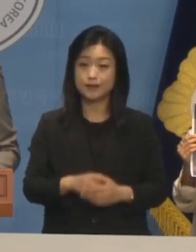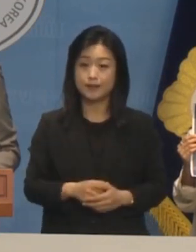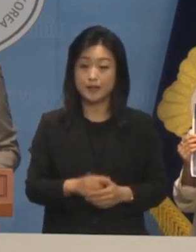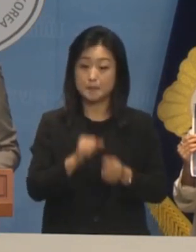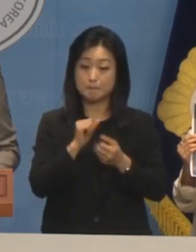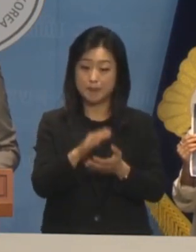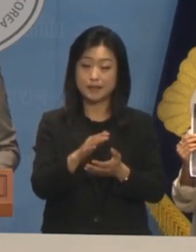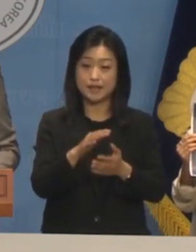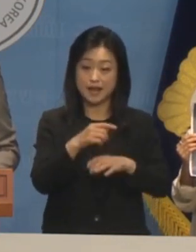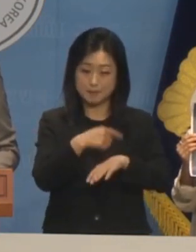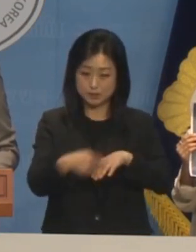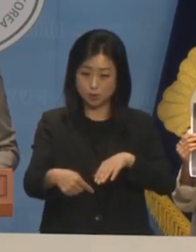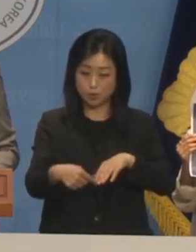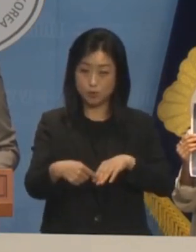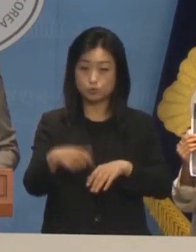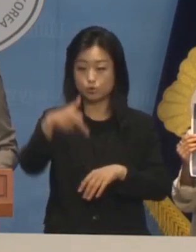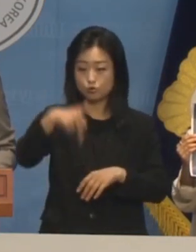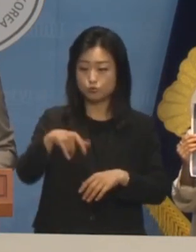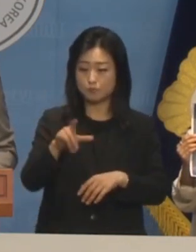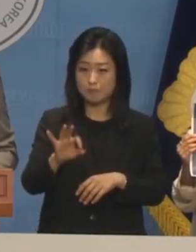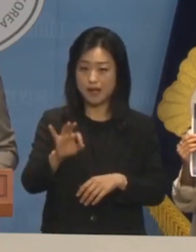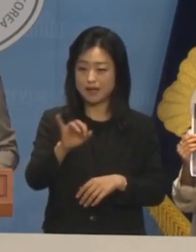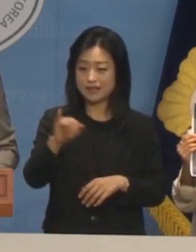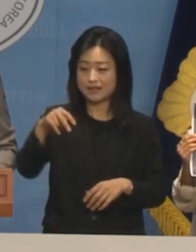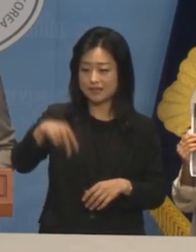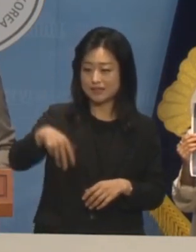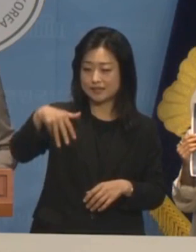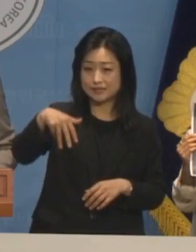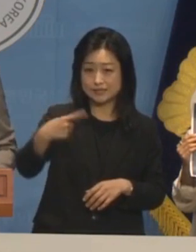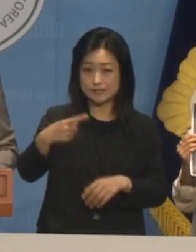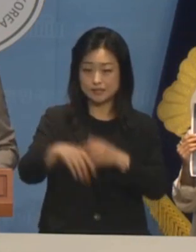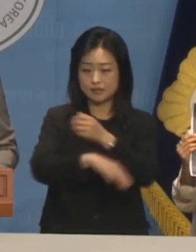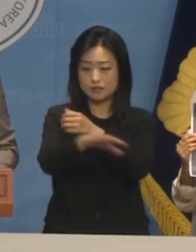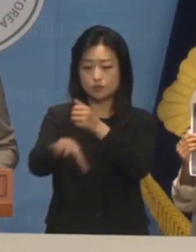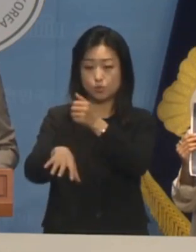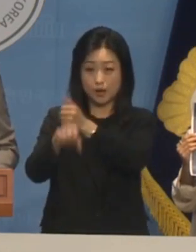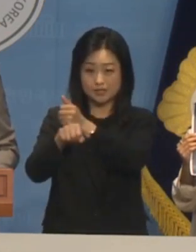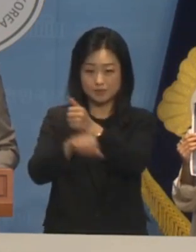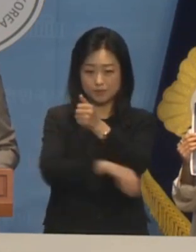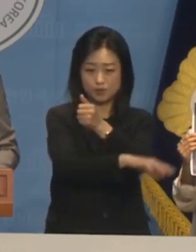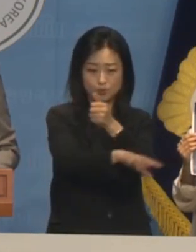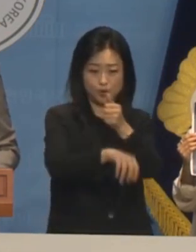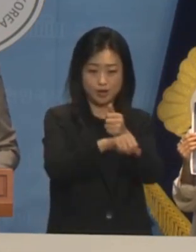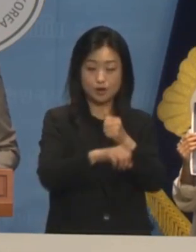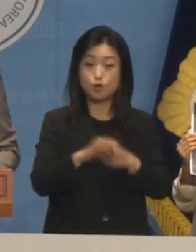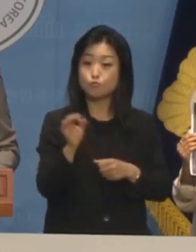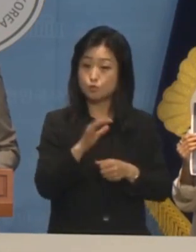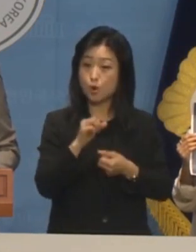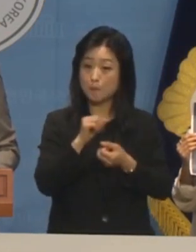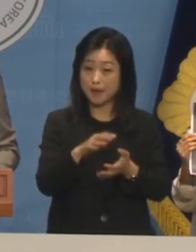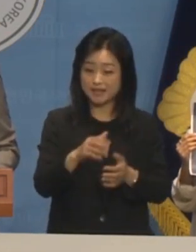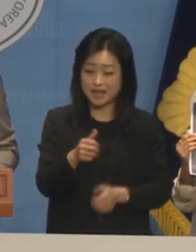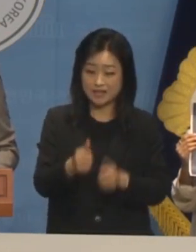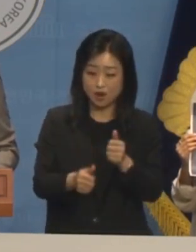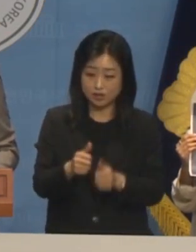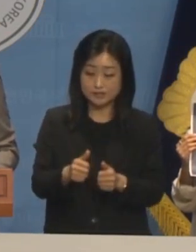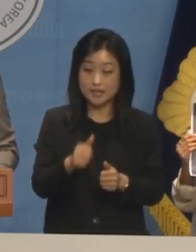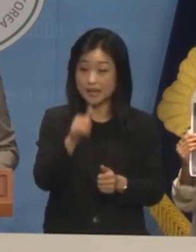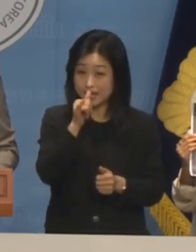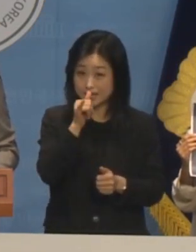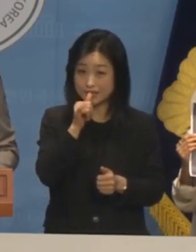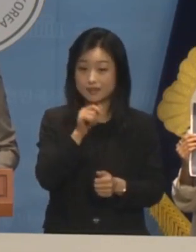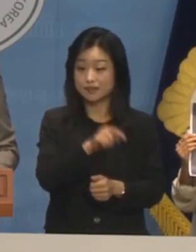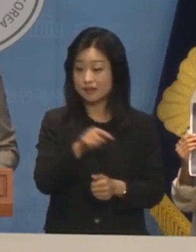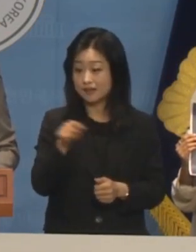배달의 민족, 쿠팡 이츠 등 독과점 지위를 공고히 하기 위해 무료 배달 가격 경쟁을 하는 플랫폼